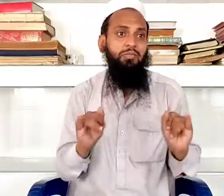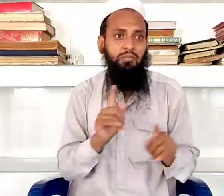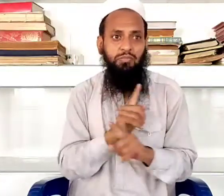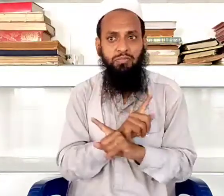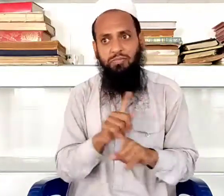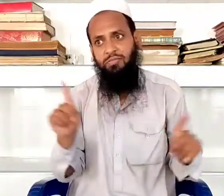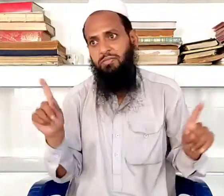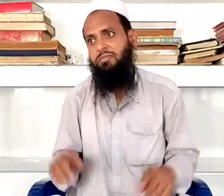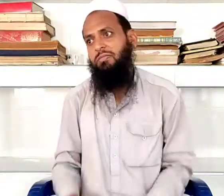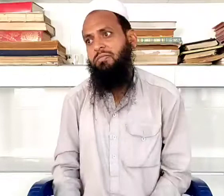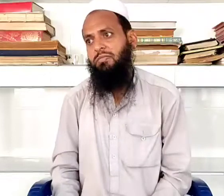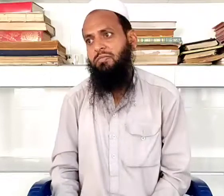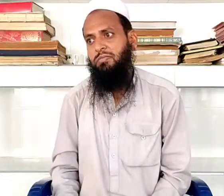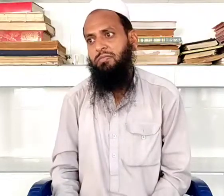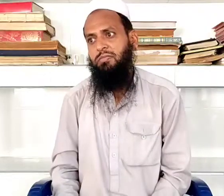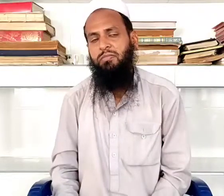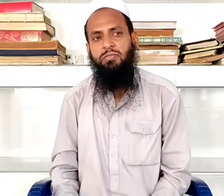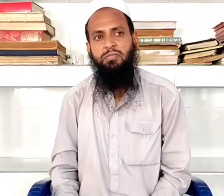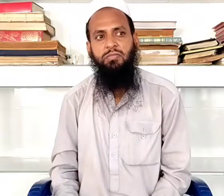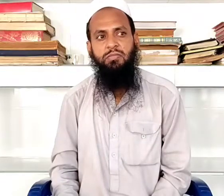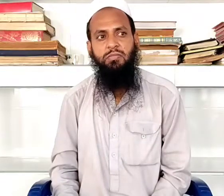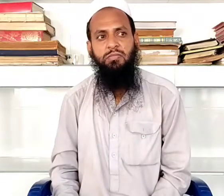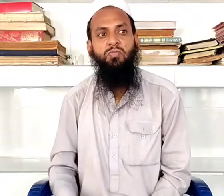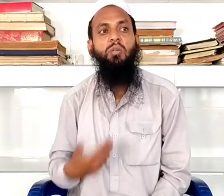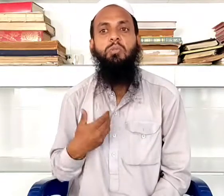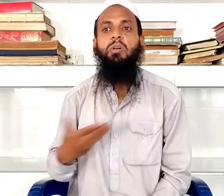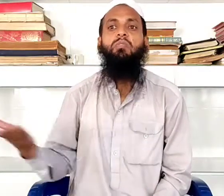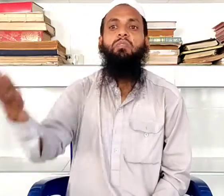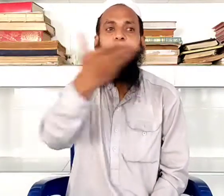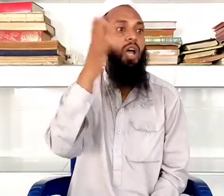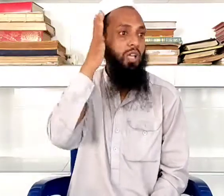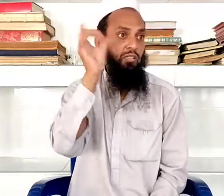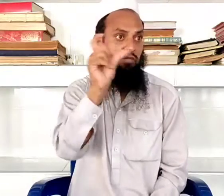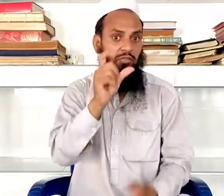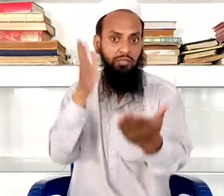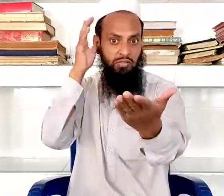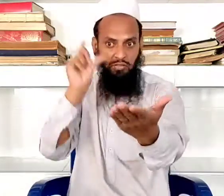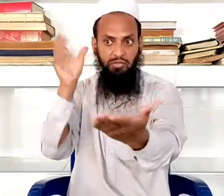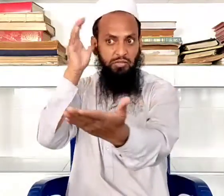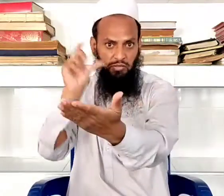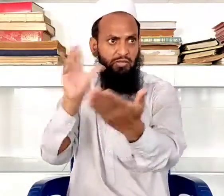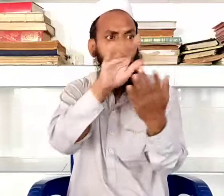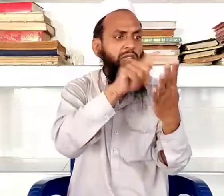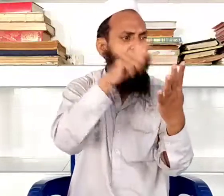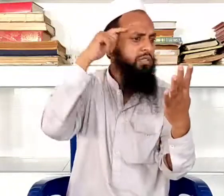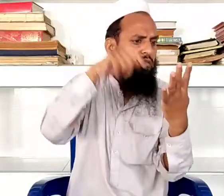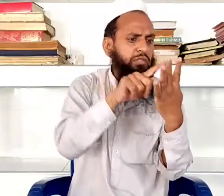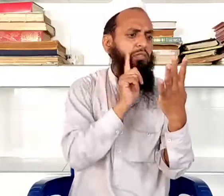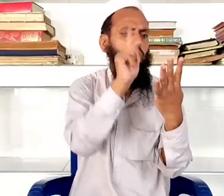صرف ایمان والا ہی محبت کرتا ہے صرف مومن عقیدت رکھتا ہے صحیح کامل ایمان والا شخص